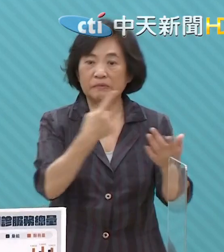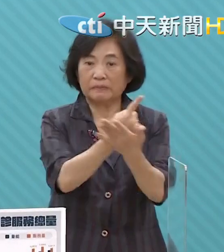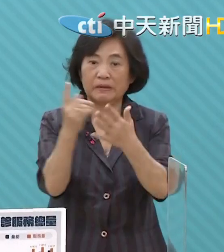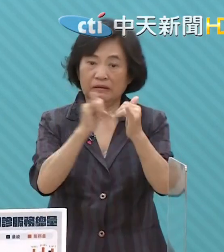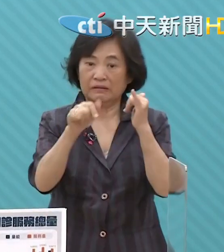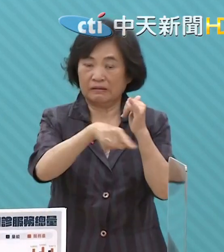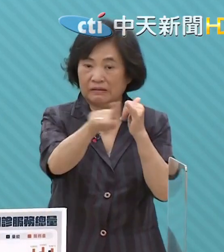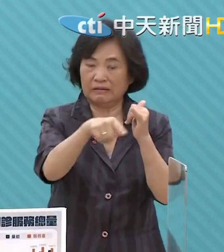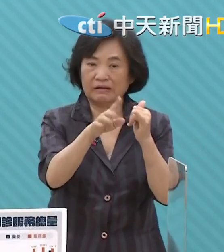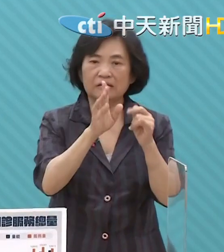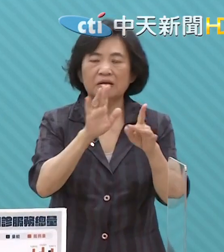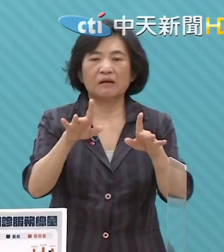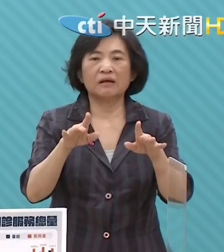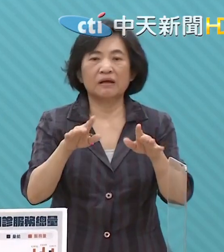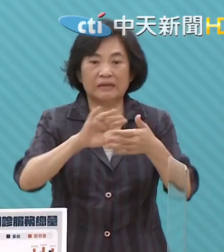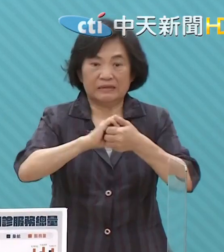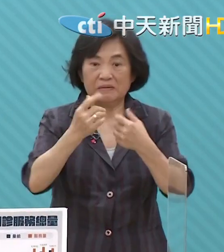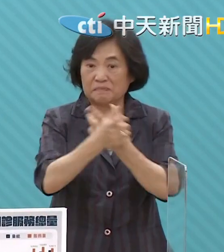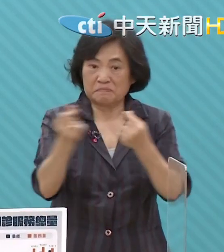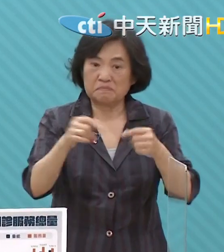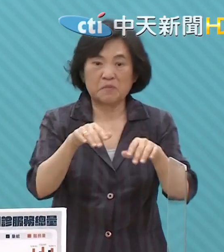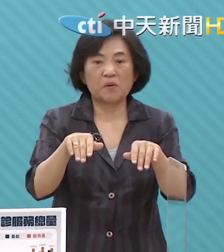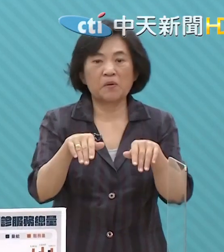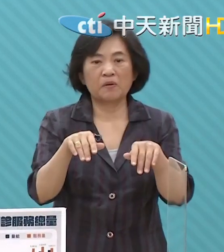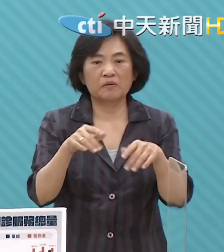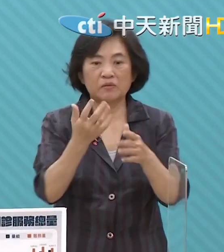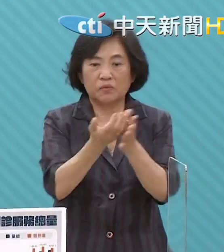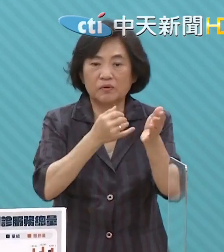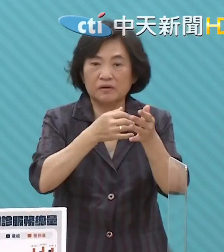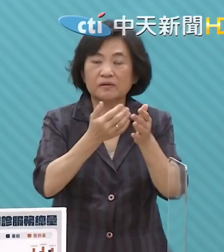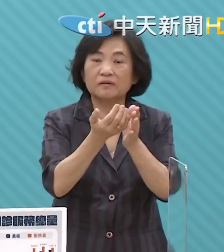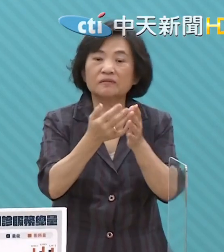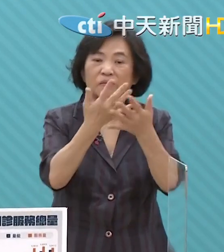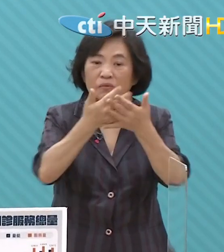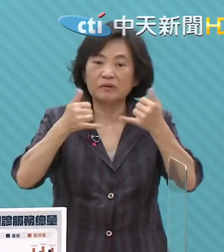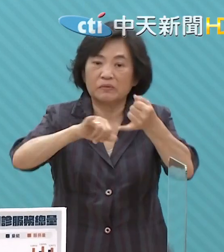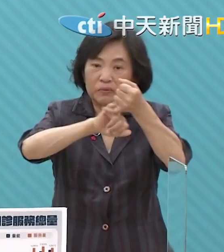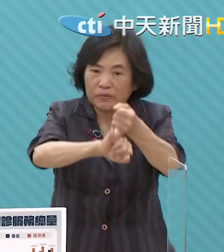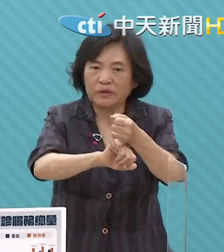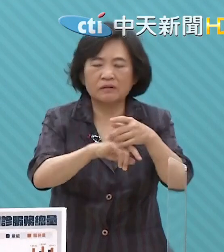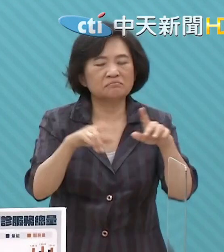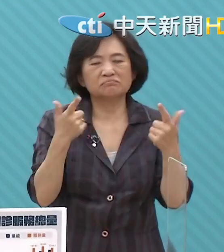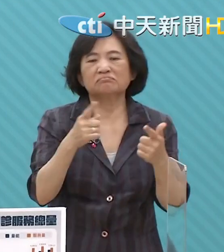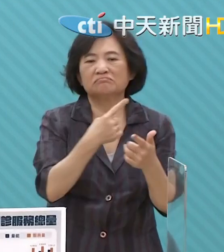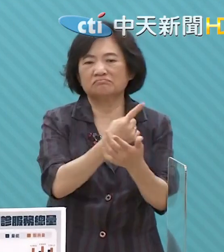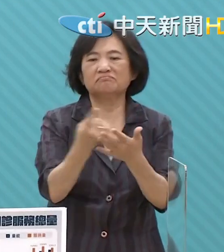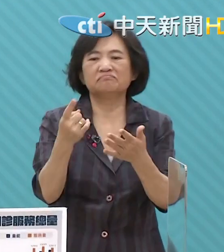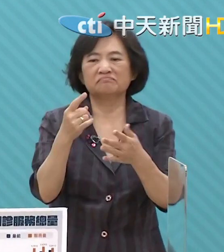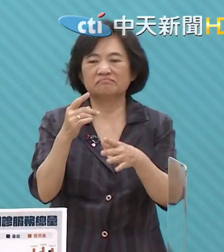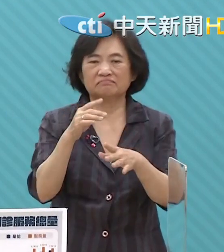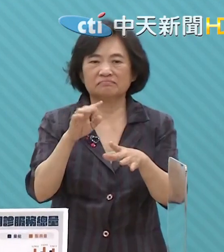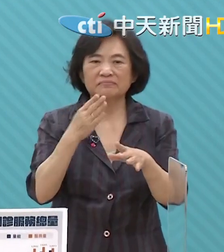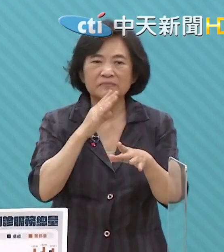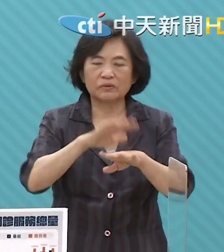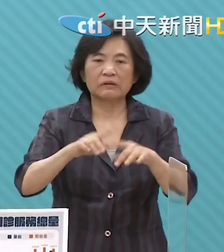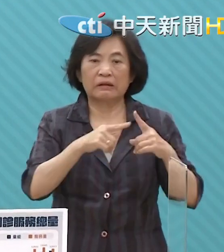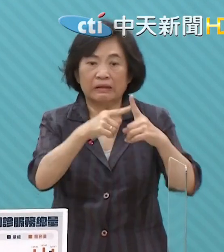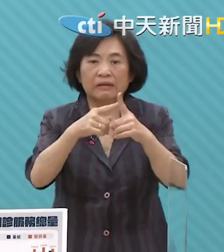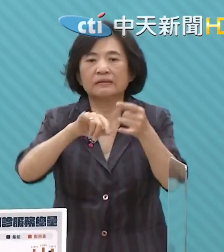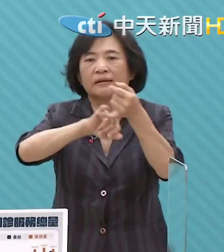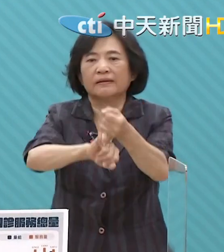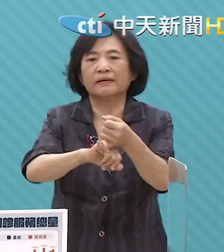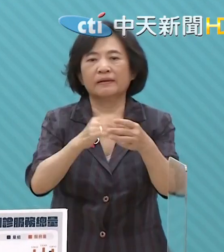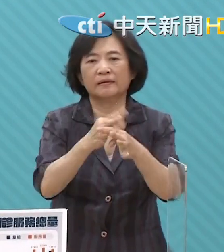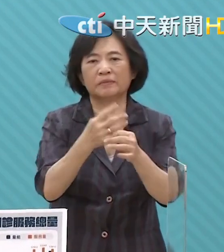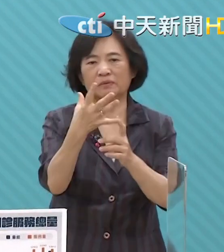都是乖乖哦网络预约的哦，有的还是现场挂号，所以最后还是会多了一些。那不过我们现在看起